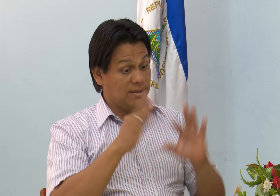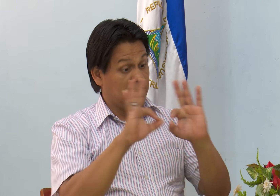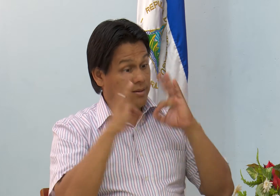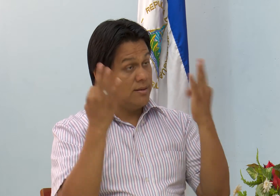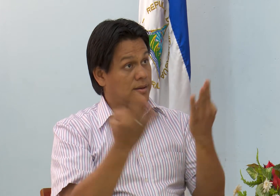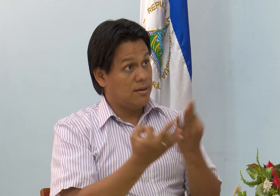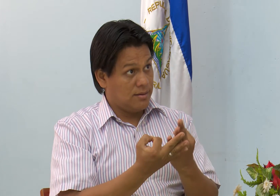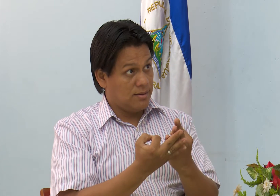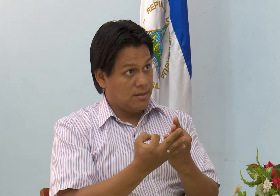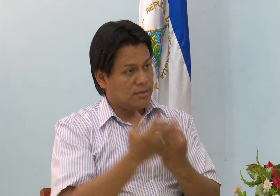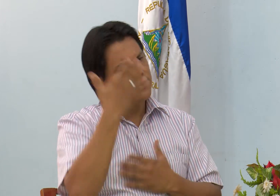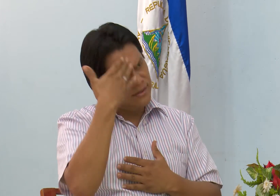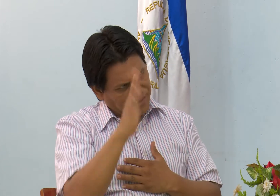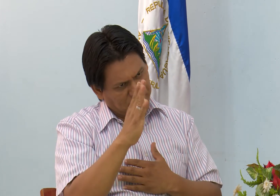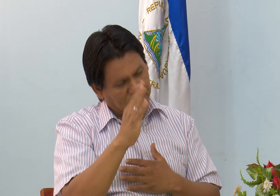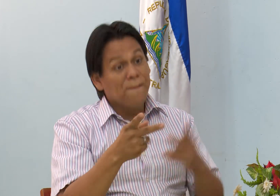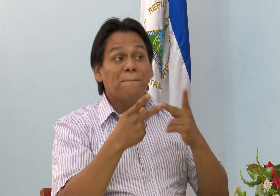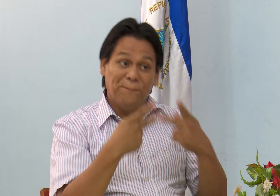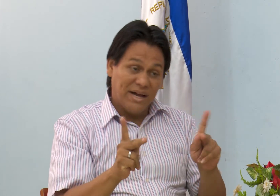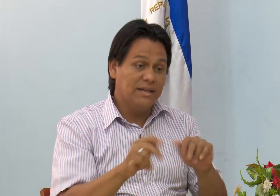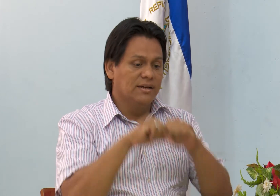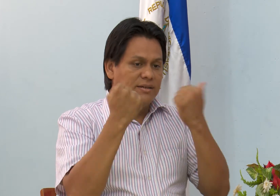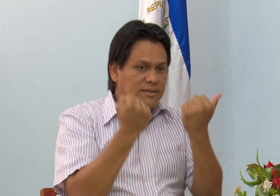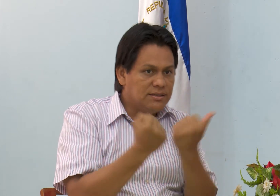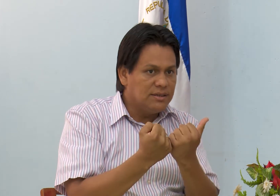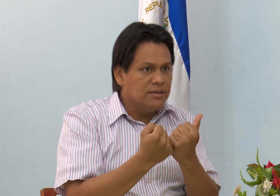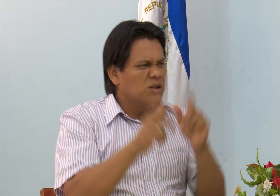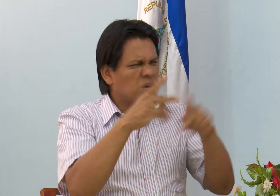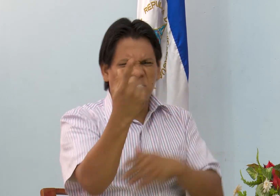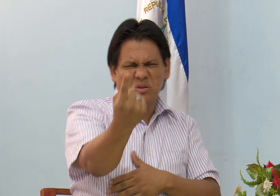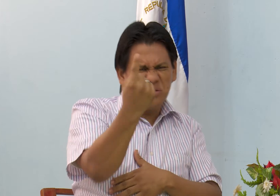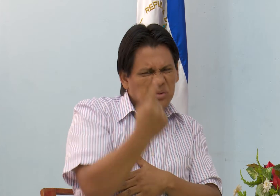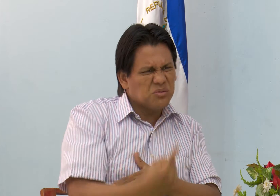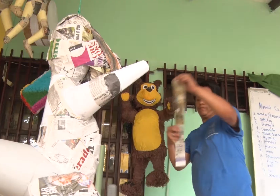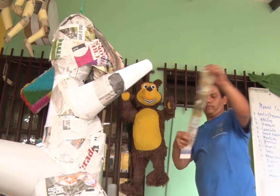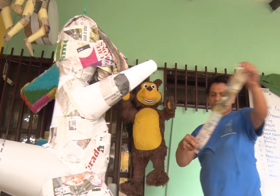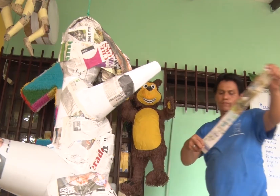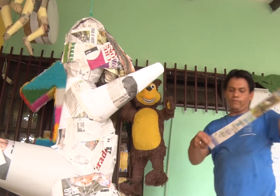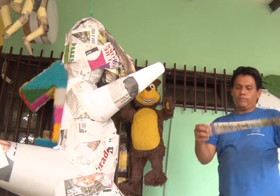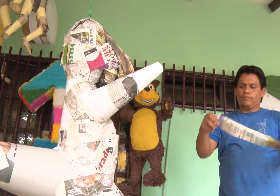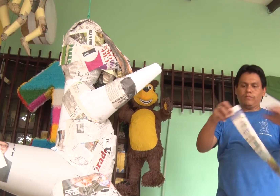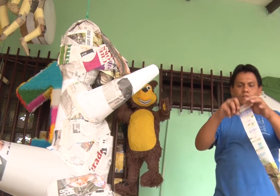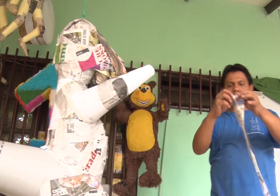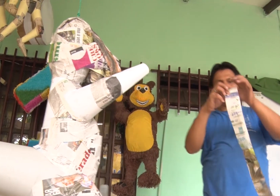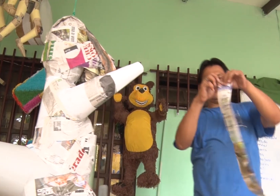Sí, en el caso de mi familia, por ejemplo, saben de que yo trabajo en la asociación o, por